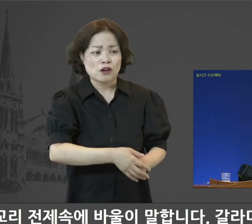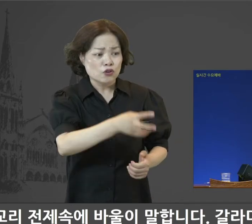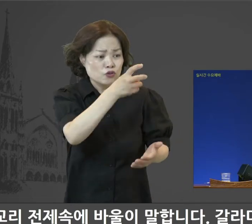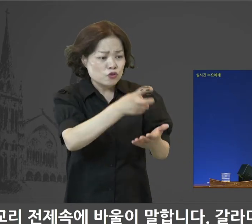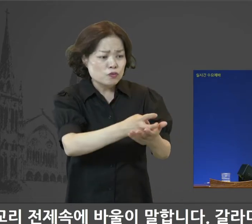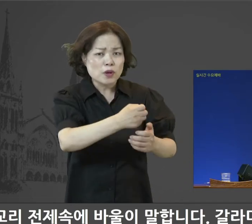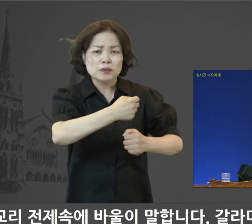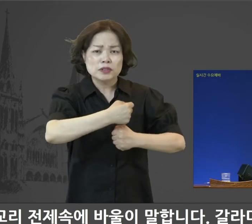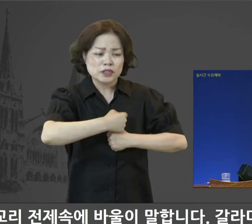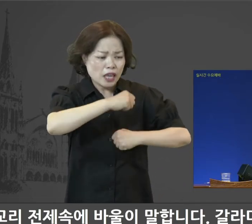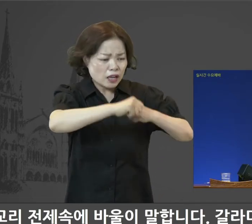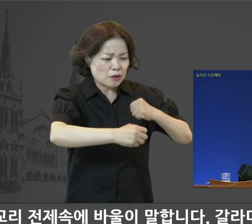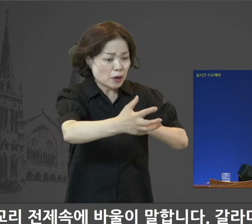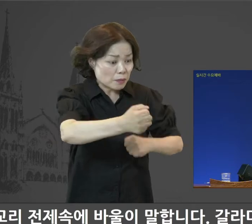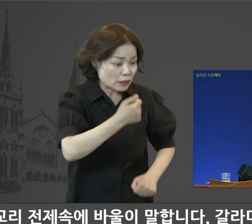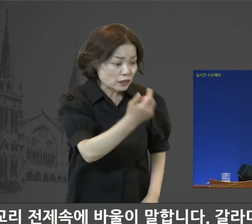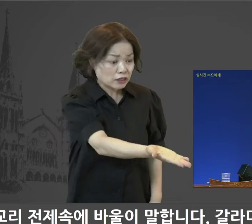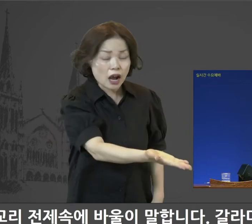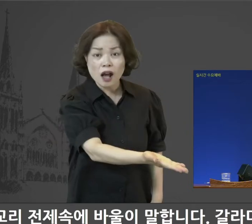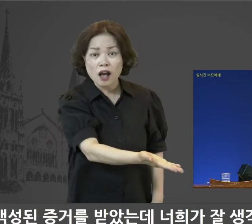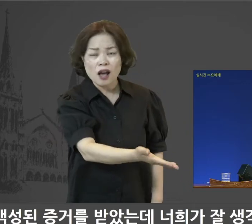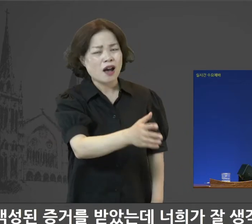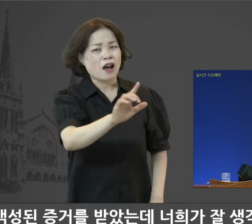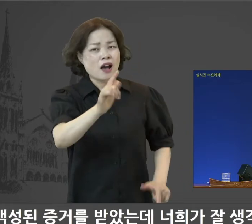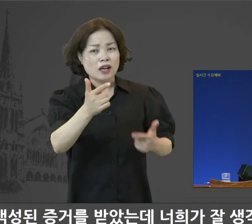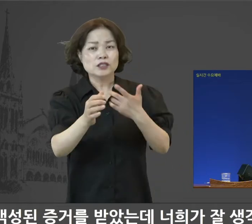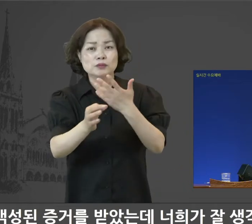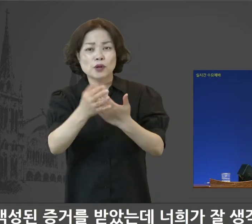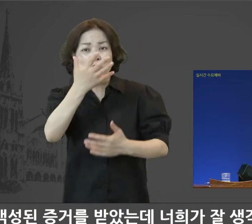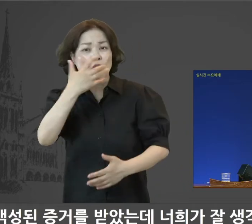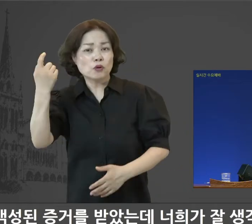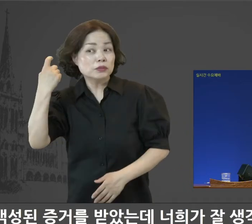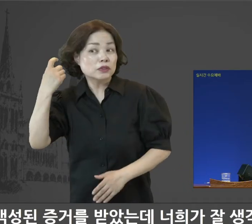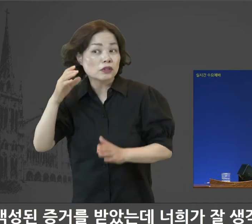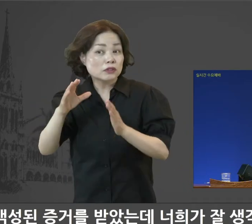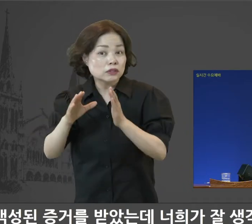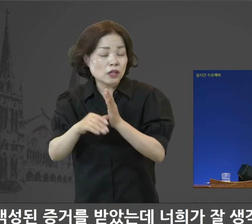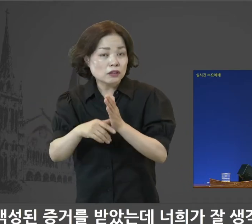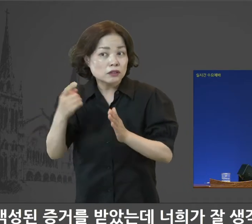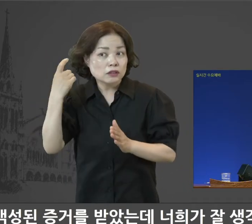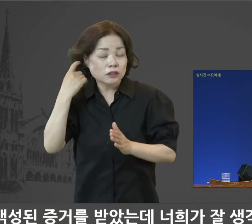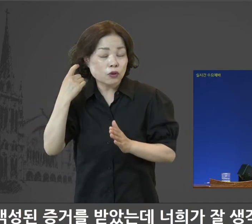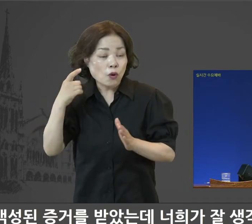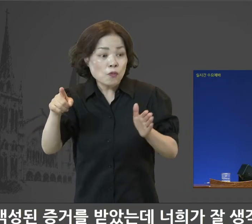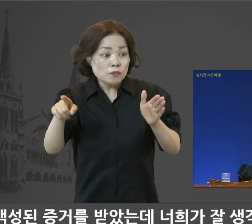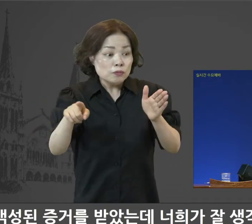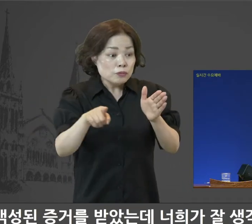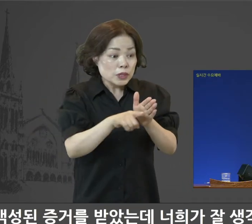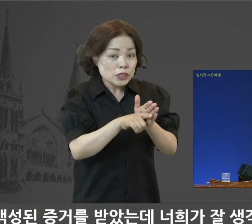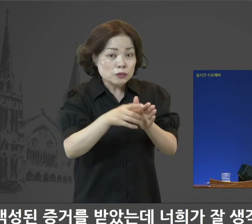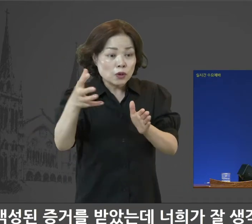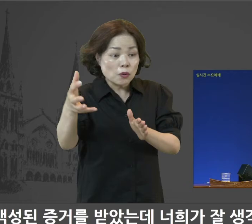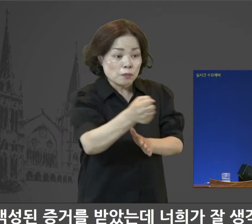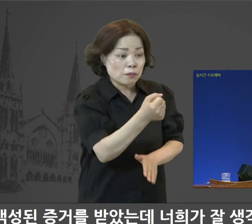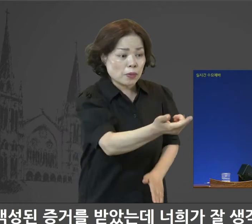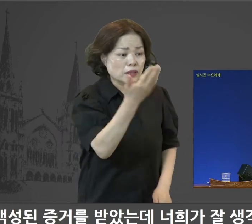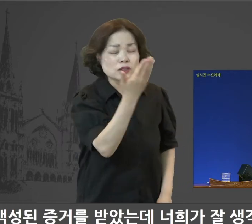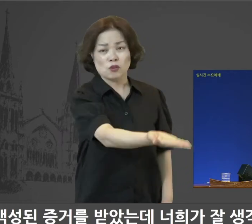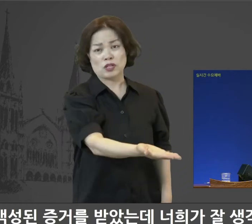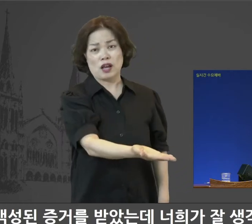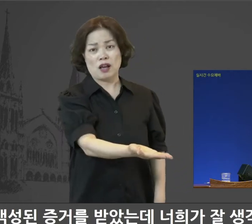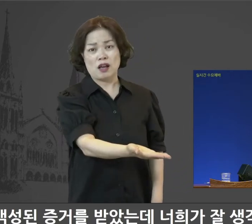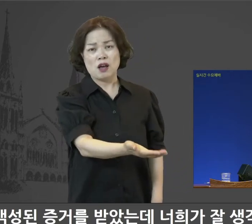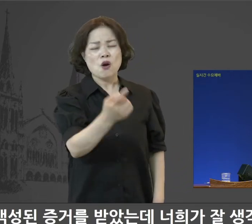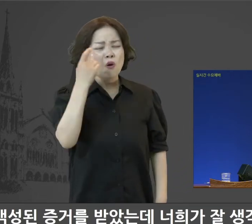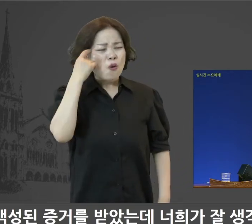율법을 지켜 행함으로써 받았냐, 아니면 복음을 들을 때 그 복음을 듣고 믿음으로 얻어진 거냐?